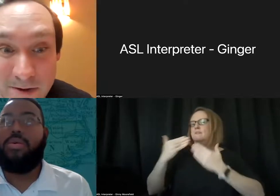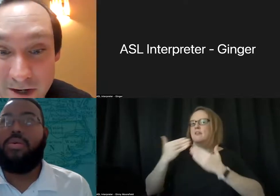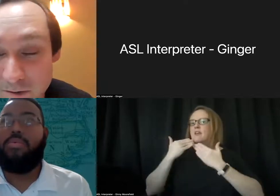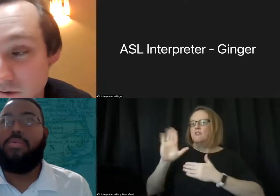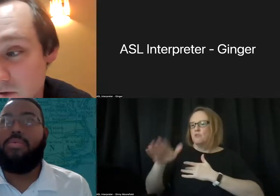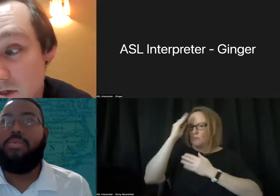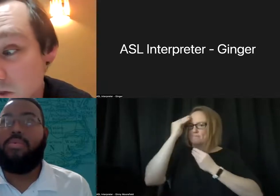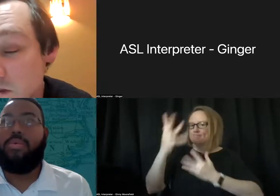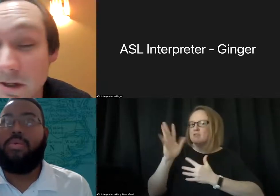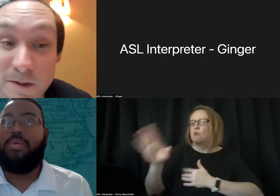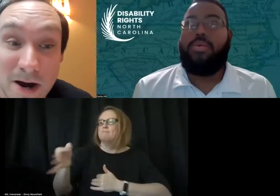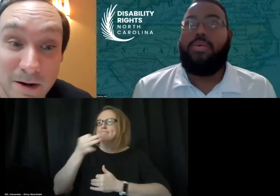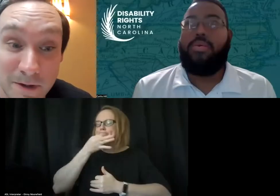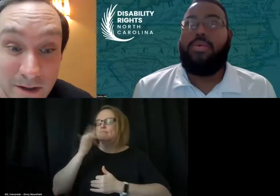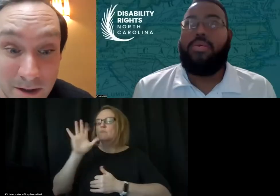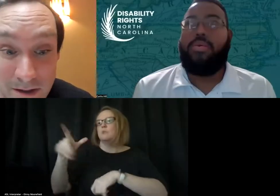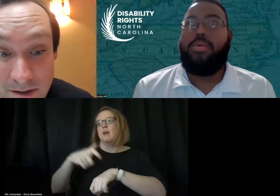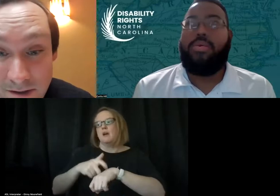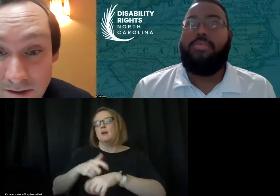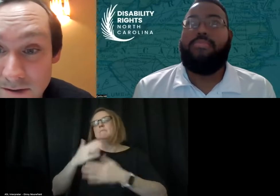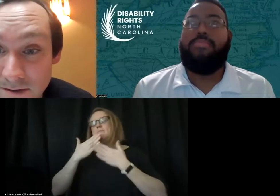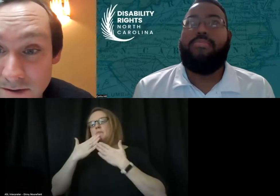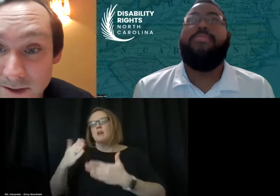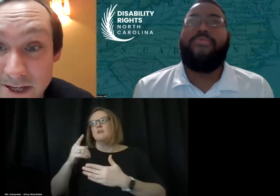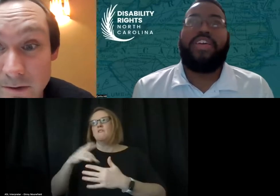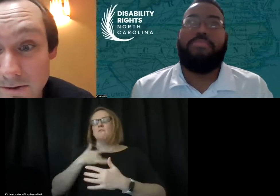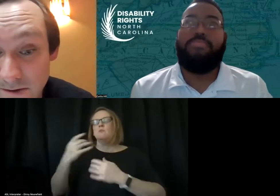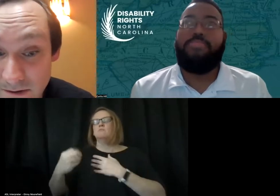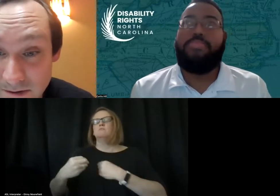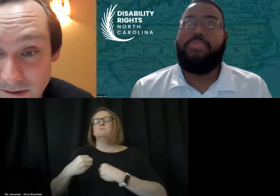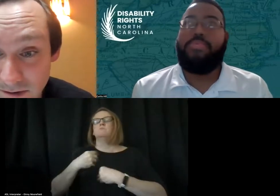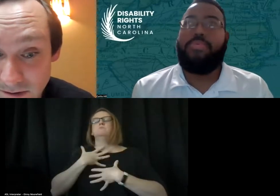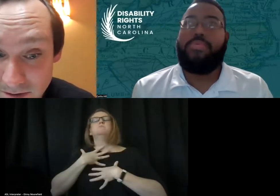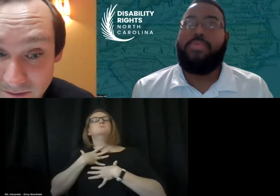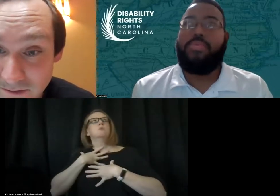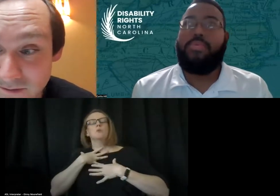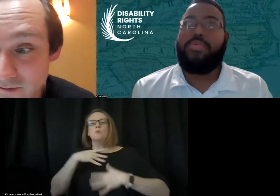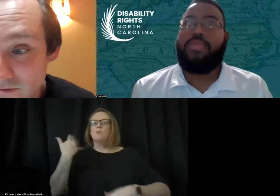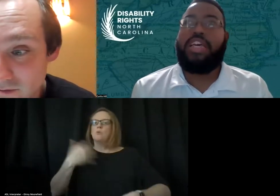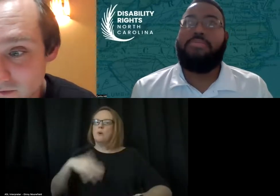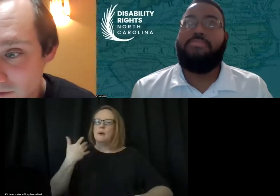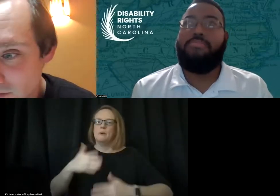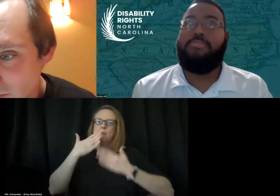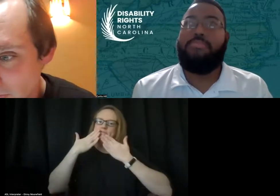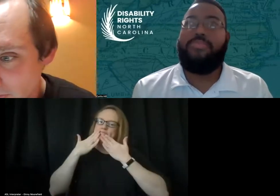agradecemos muchísimo tu tiempo y ciertamente me ha inspirado Muchas gracias